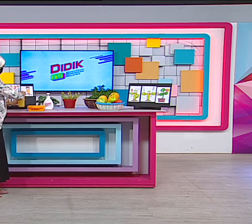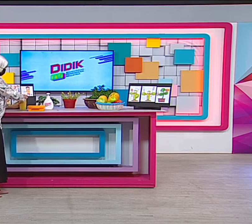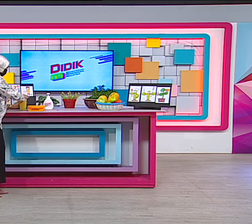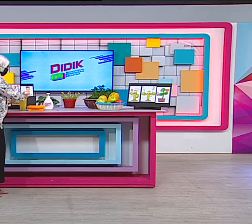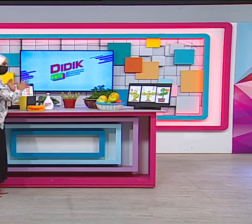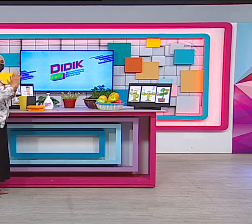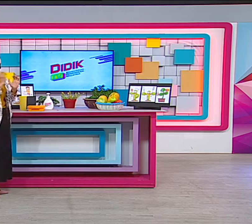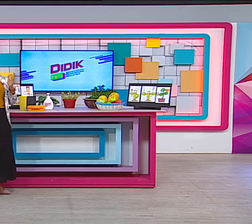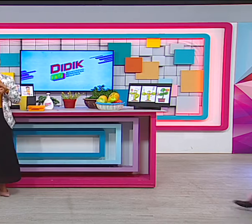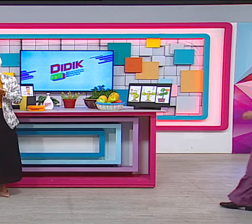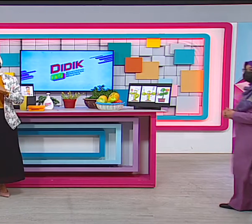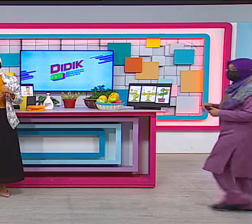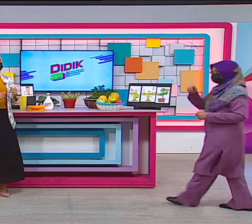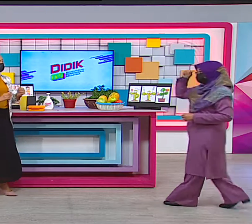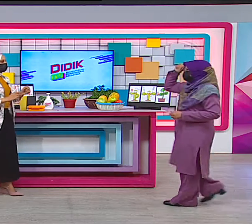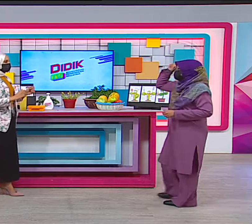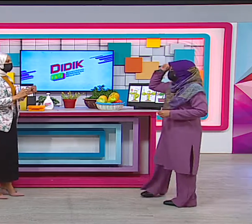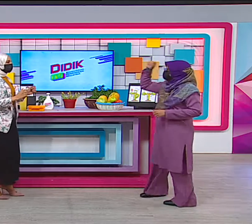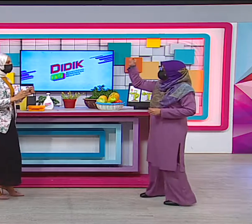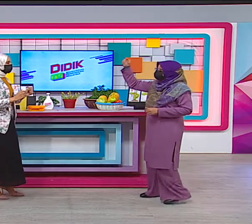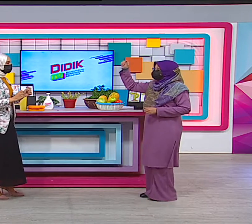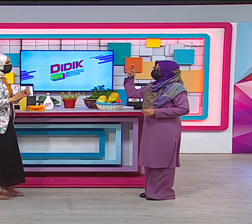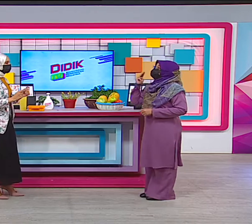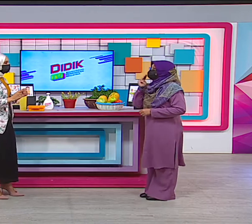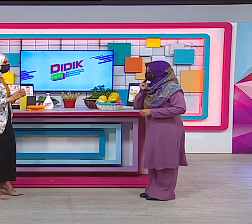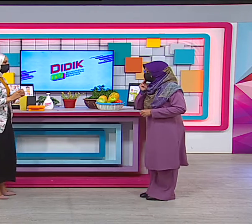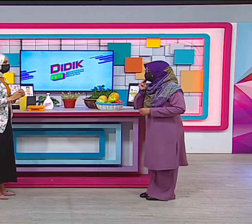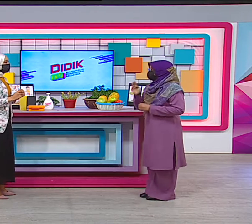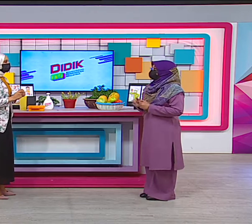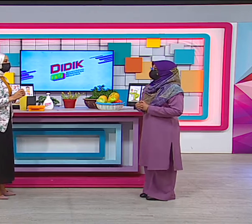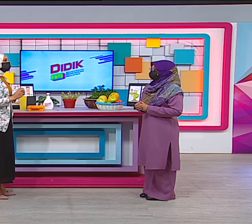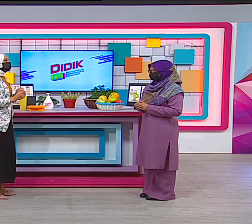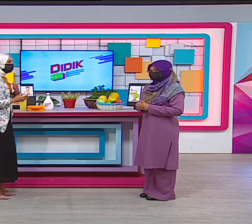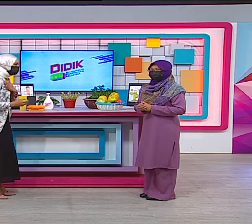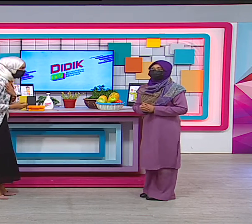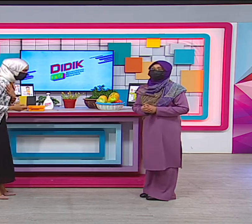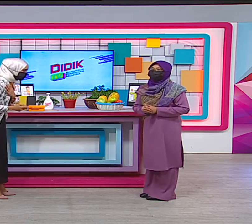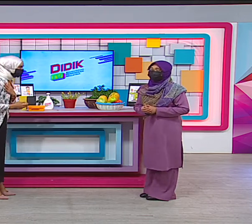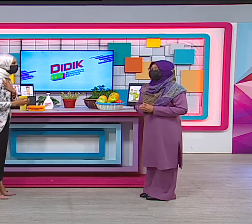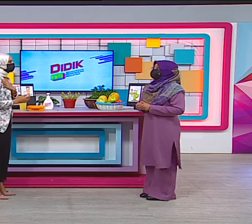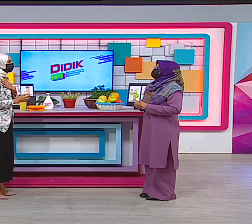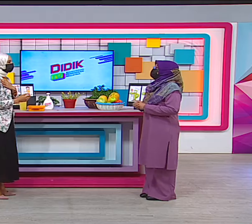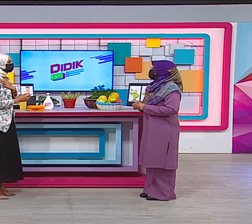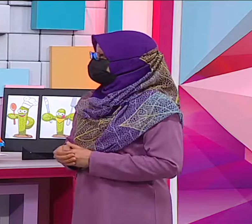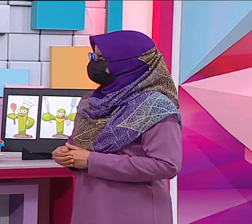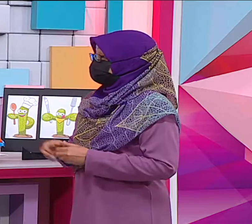celana masuk kelas sama sini Salamualaikum Mira Waalaikumsalam singkuh Oke